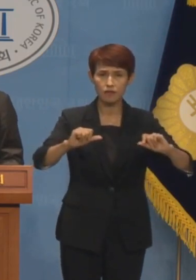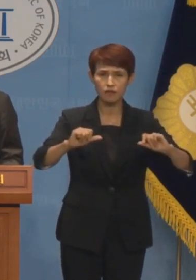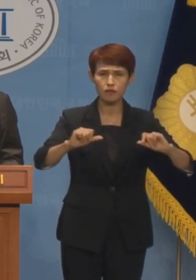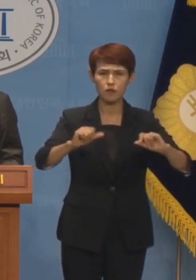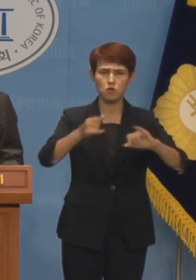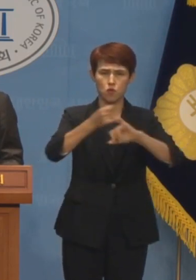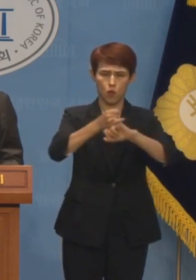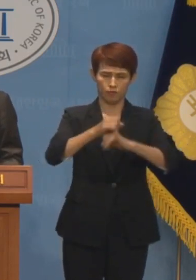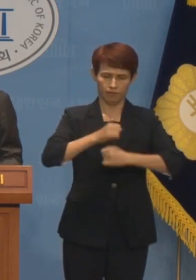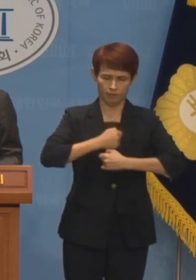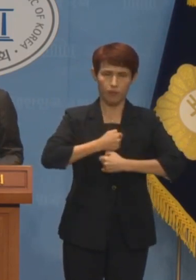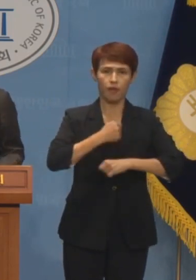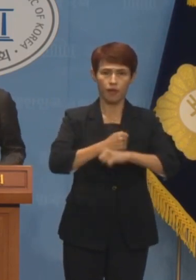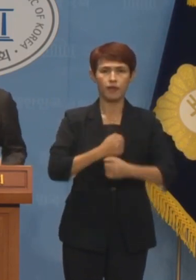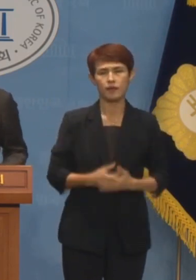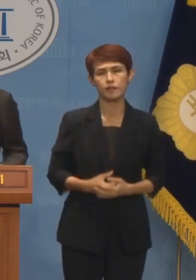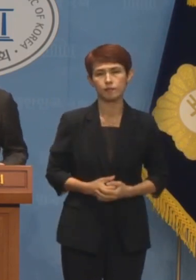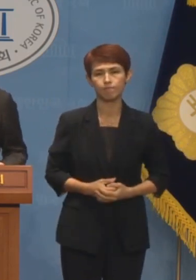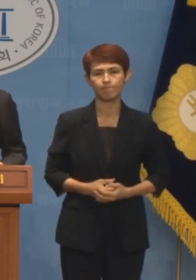반드시 지켜내겠습니다.